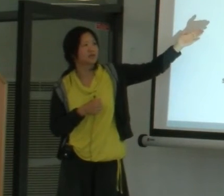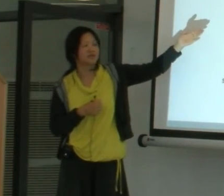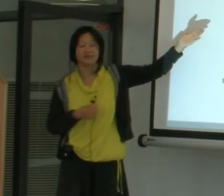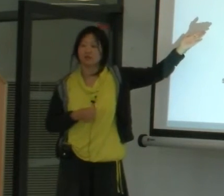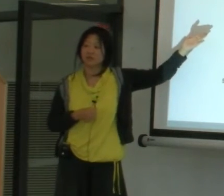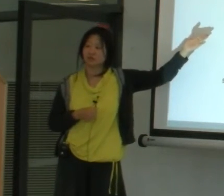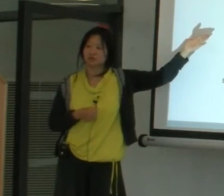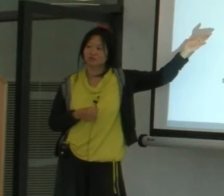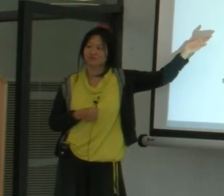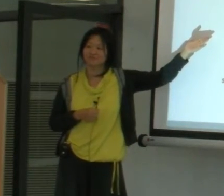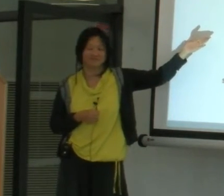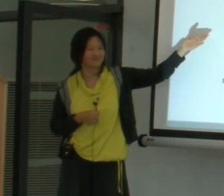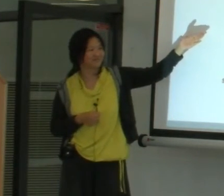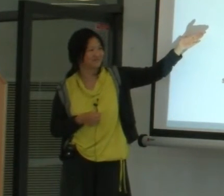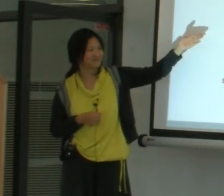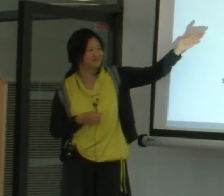Il y a des rendez-vous.